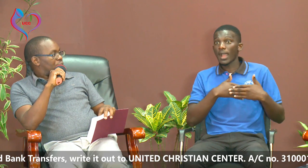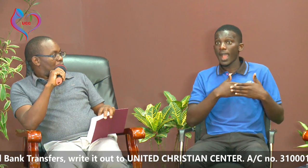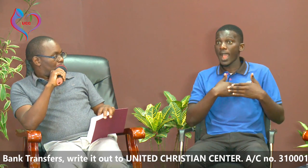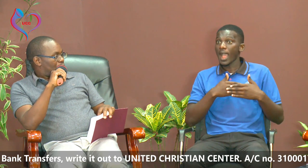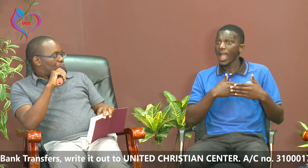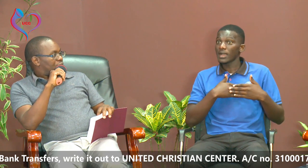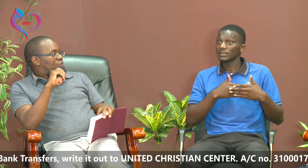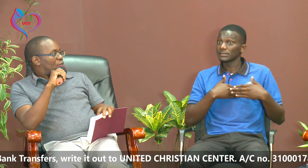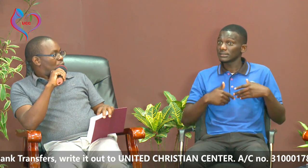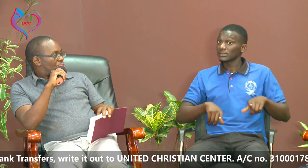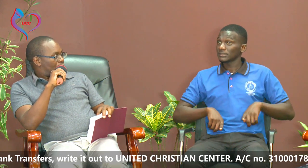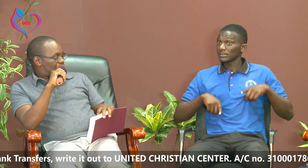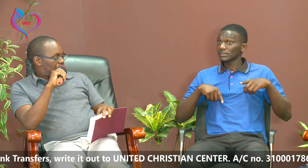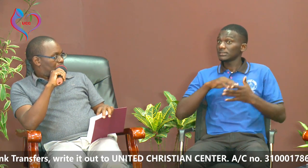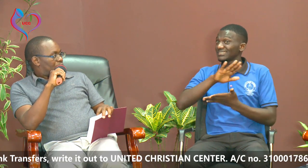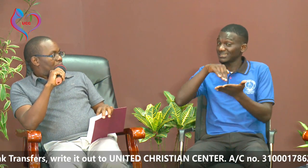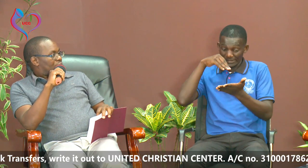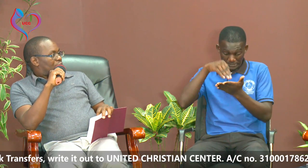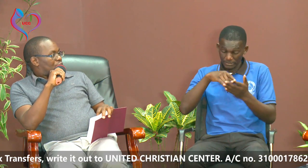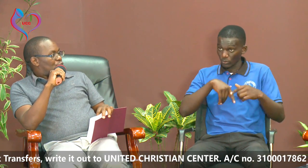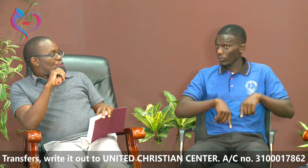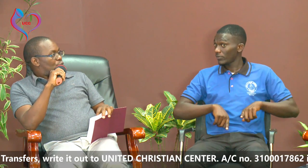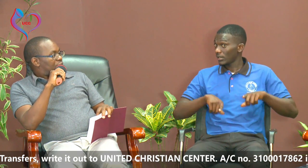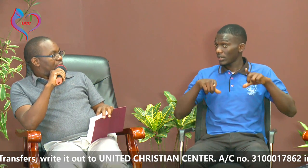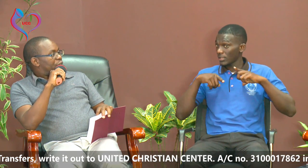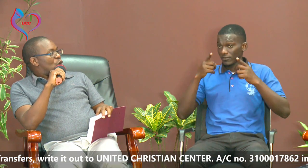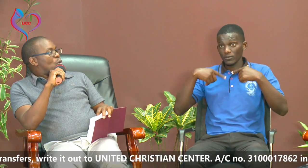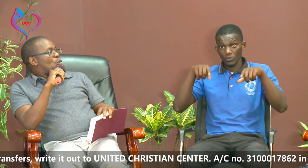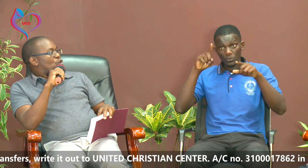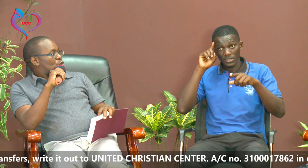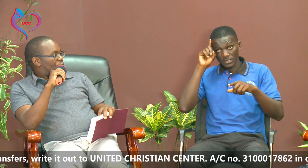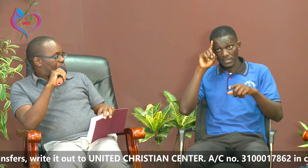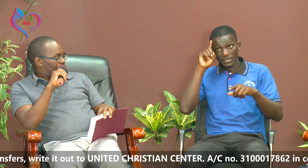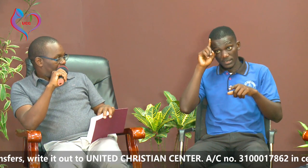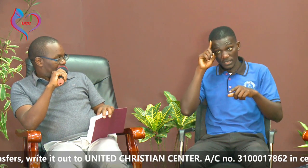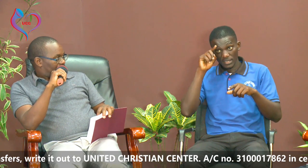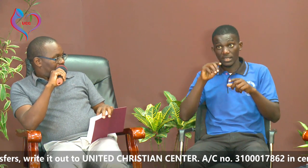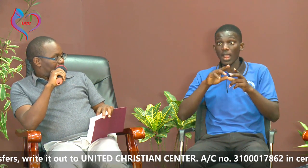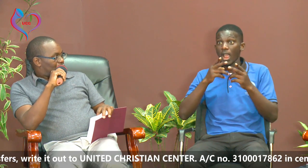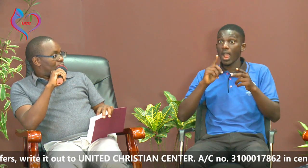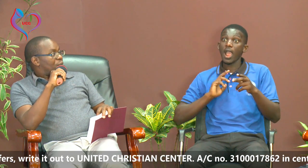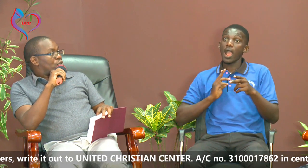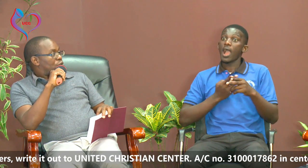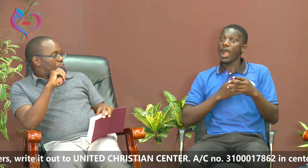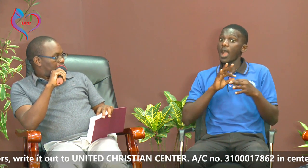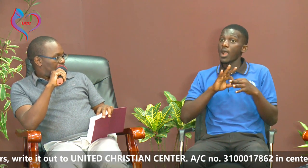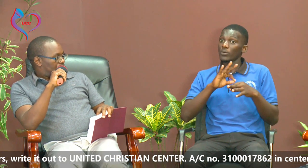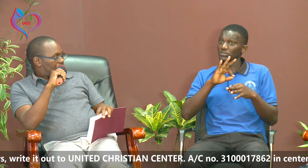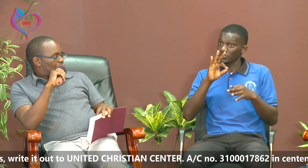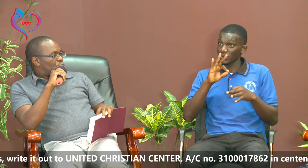omutima gwe ye ssenta y'obulamu. Tulowooza n'omwoyo gwaffe. Ekyo ngambye tulowooza.